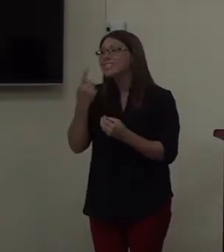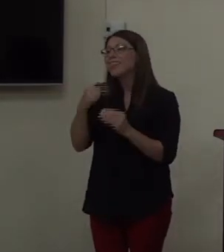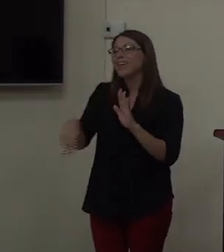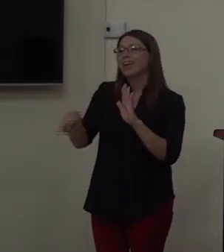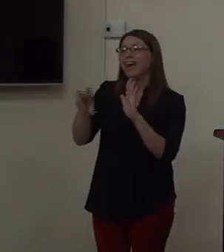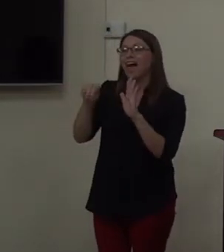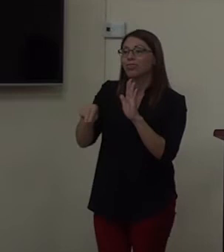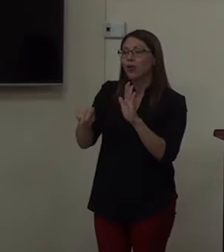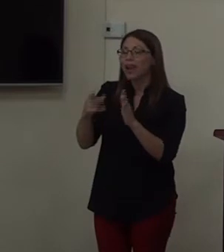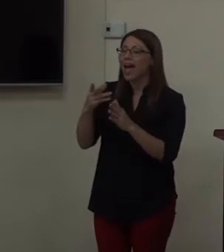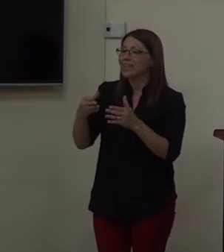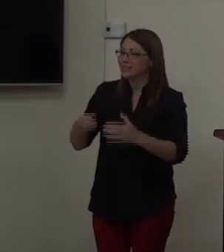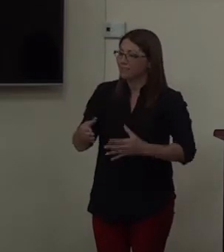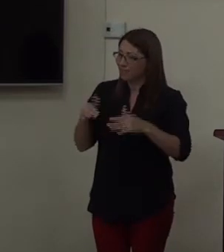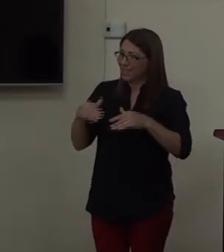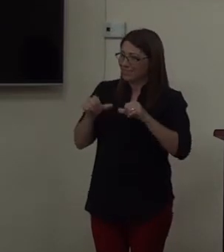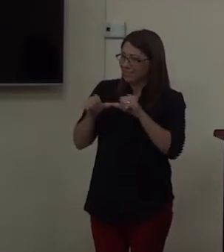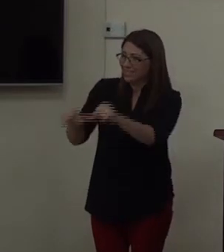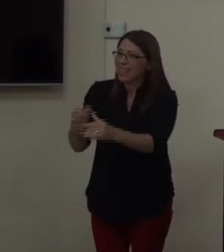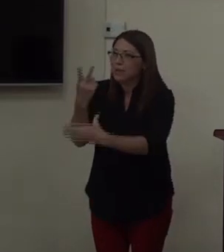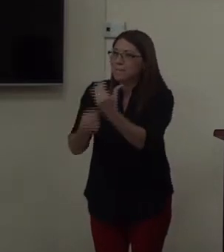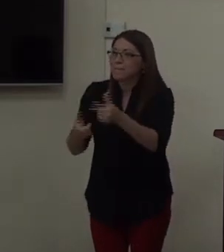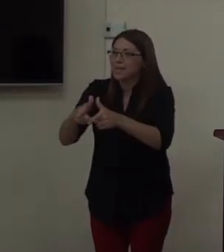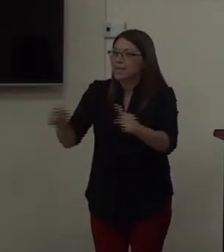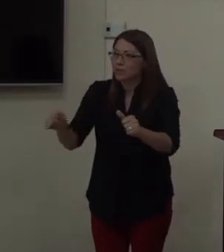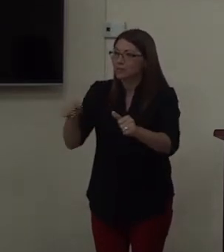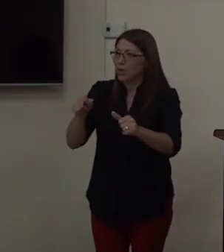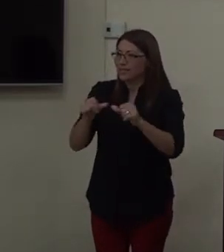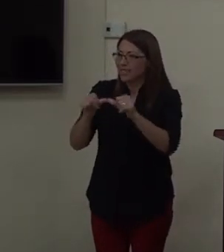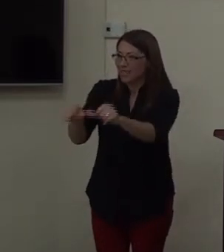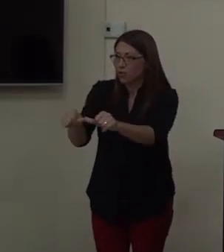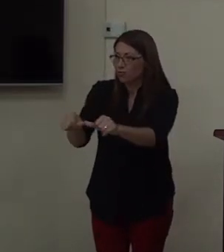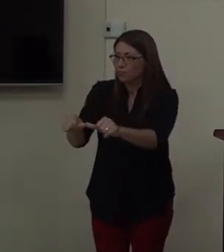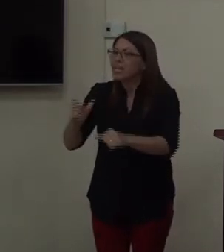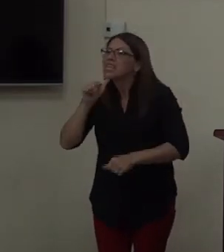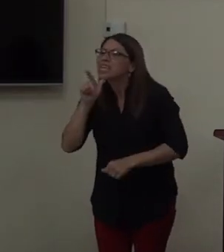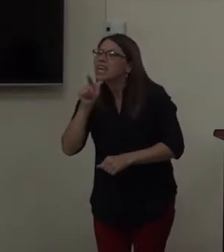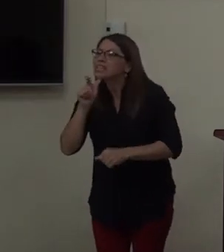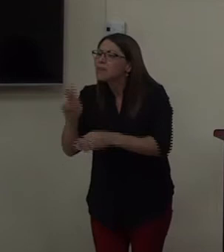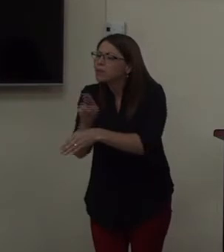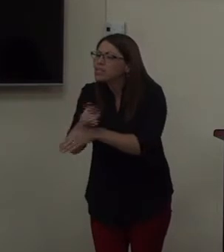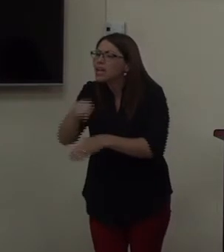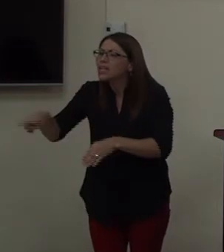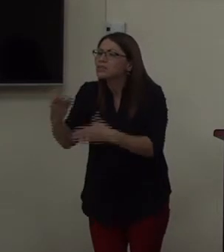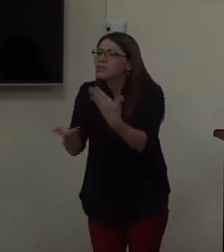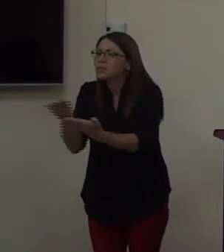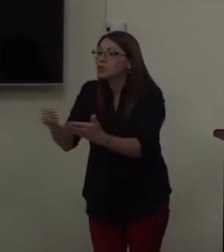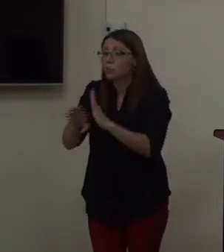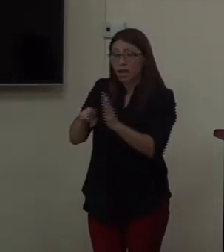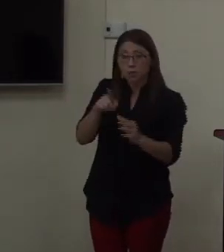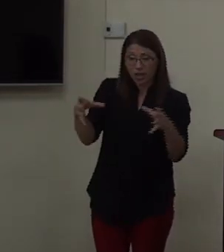todo extendido en la población que va a ser más usuaria de esos servicios, ¿verdad? ¿Quién posiblemente buscaría en esas poblaciones